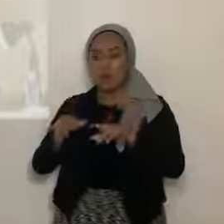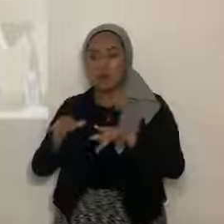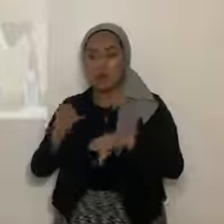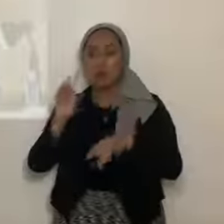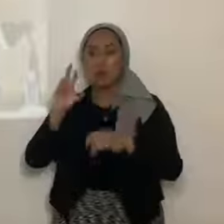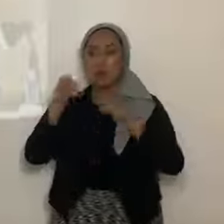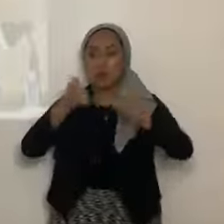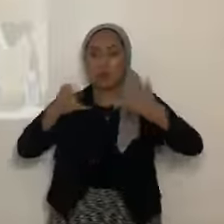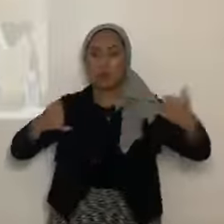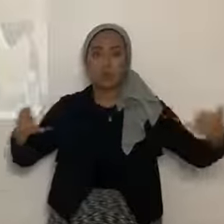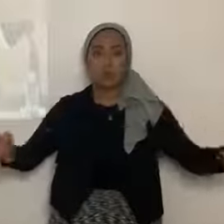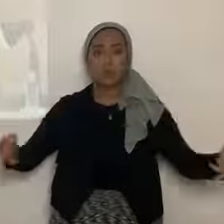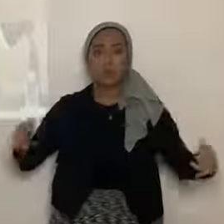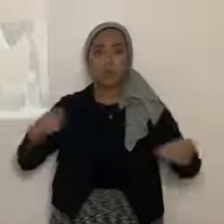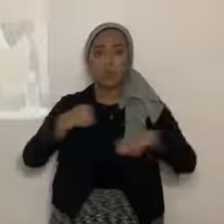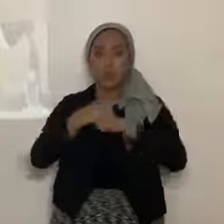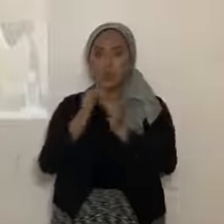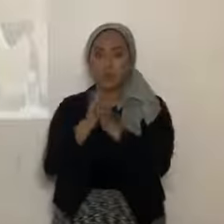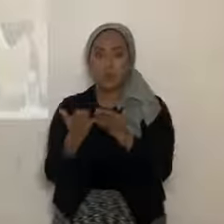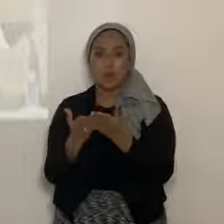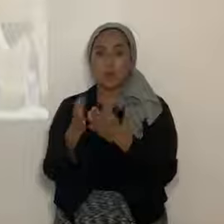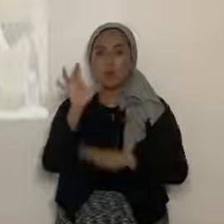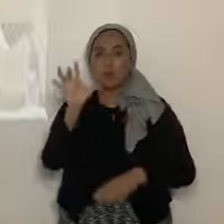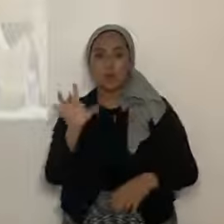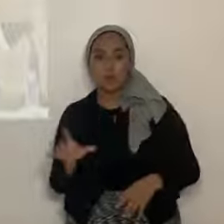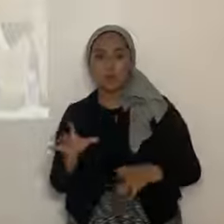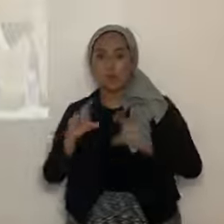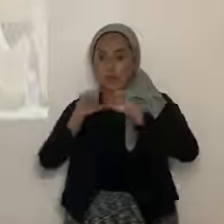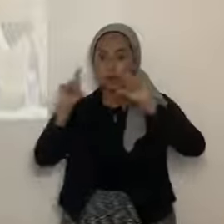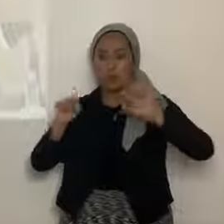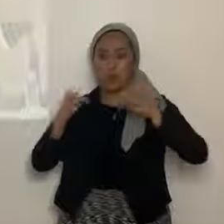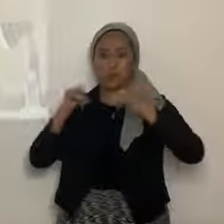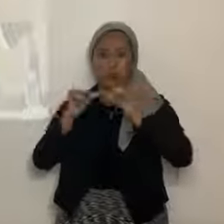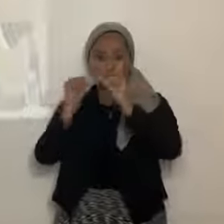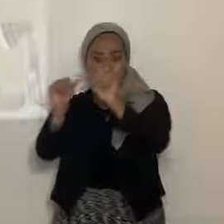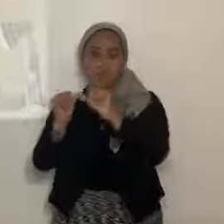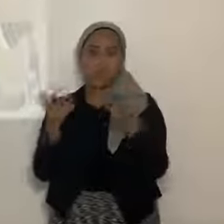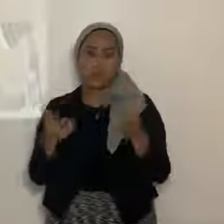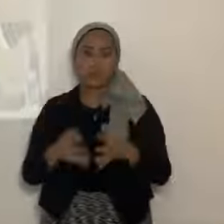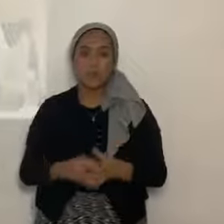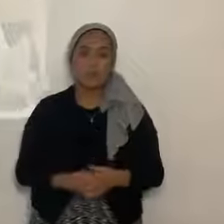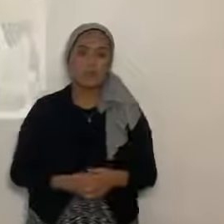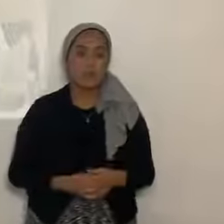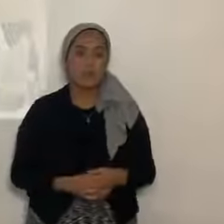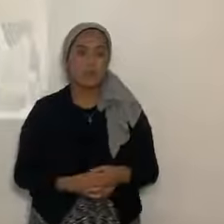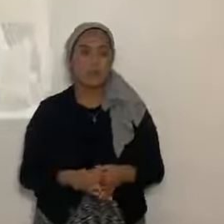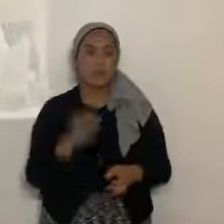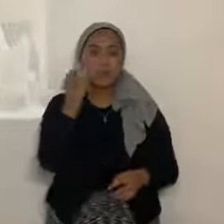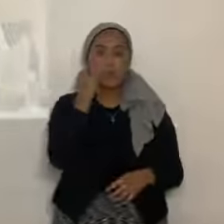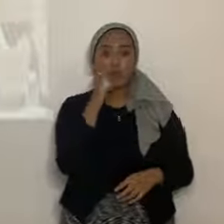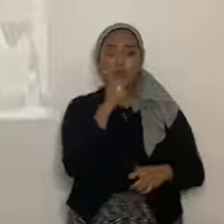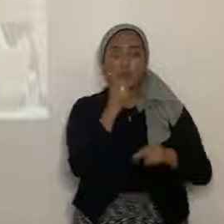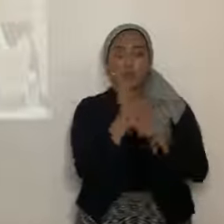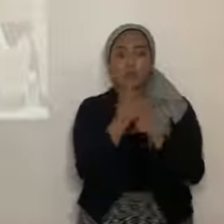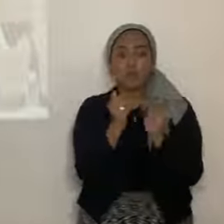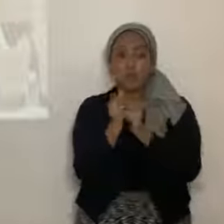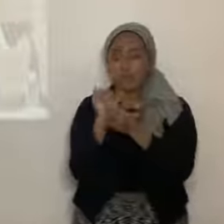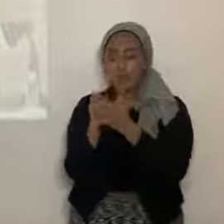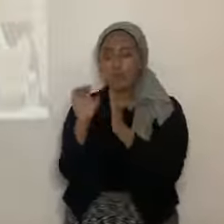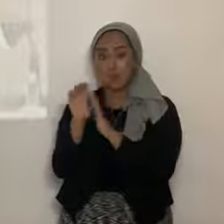o hacer libros, tarjetas y demás, seguir adelante. El no cumplir con este mandamiento es robarle